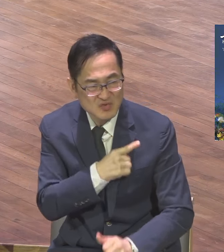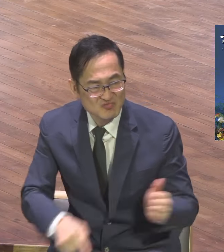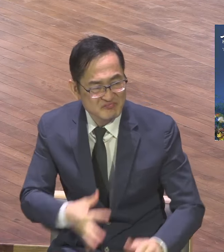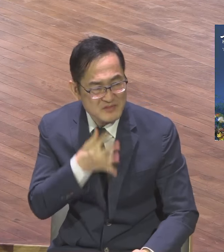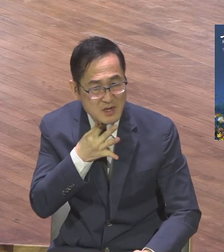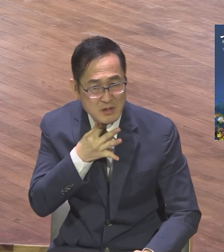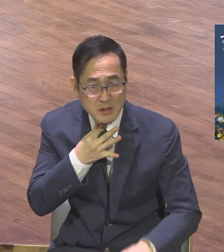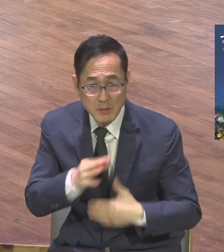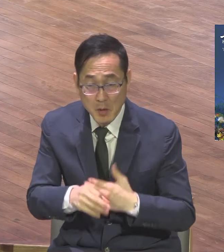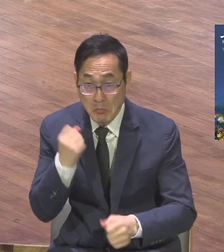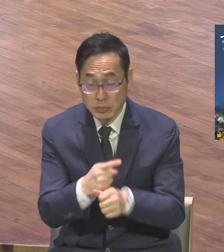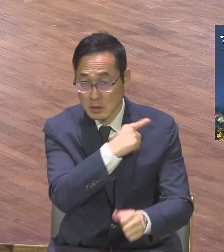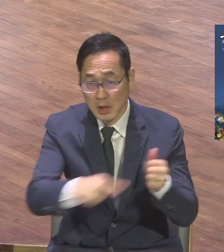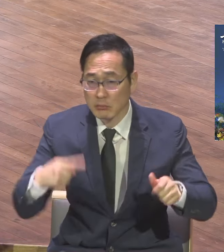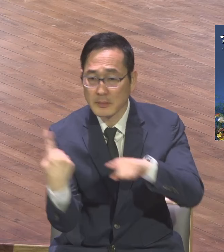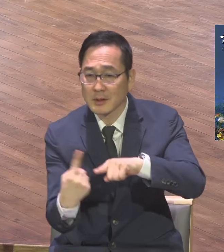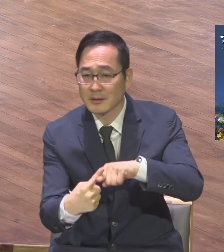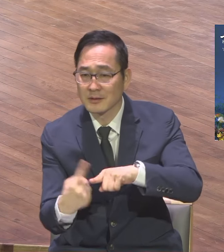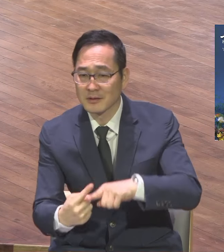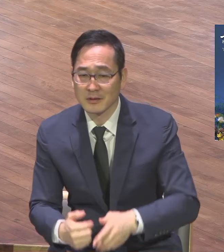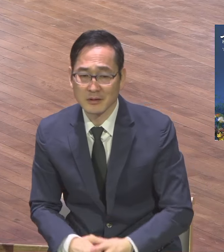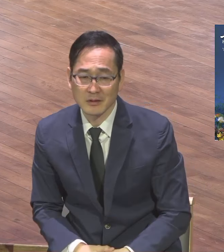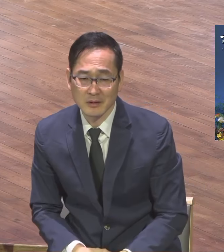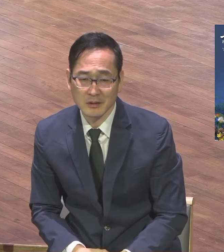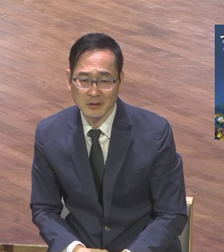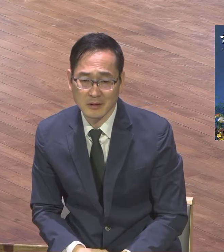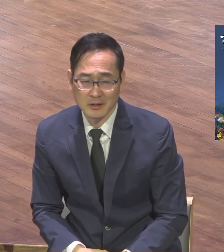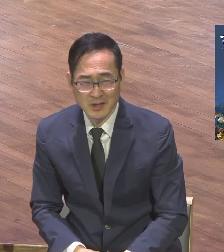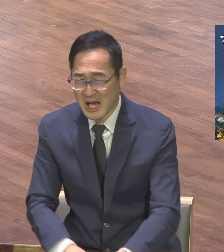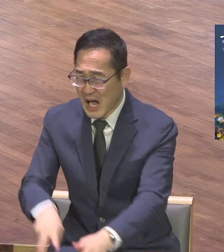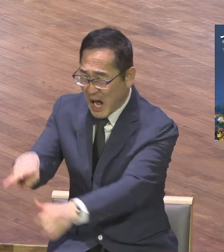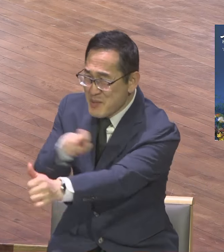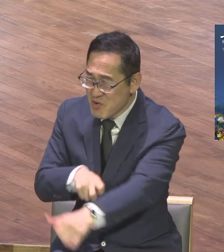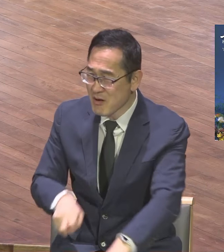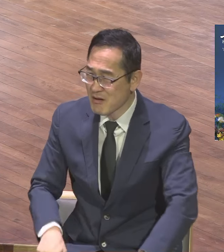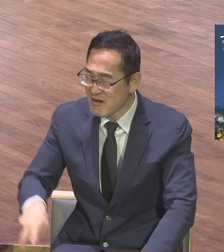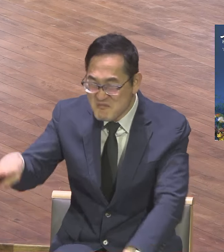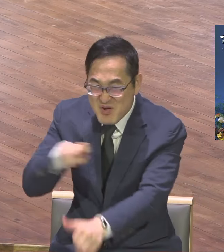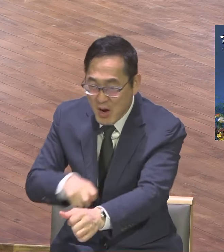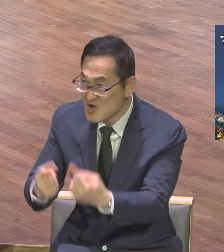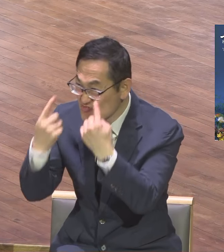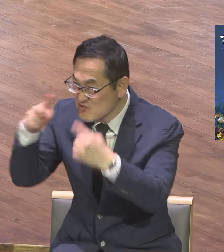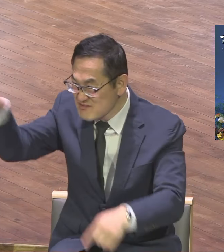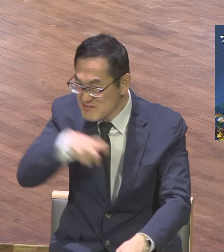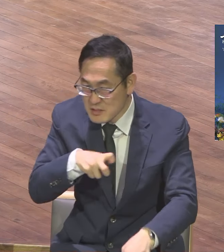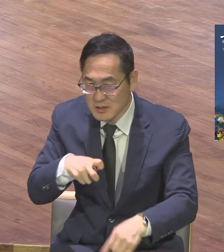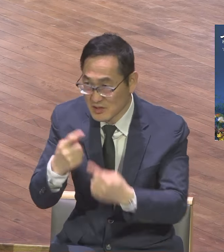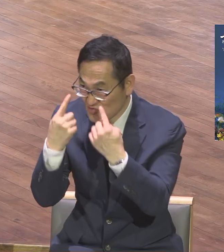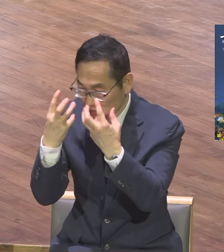아니, 좀 사람 미워할 수도 있잖아요. 아이, 꼴보기 싫어. 이미 살인하였느니라.